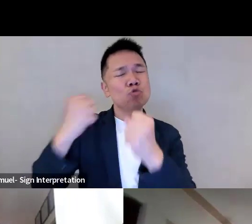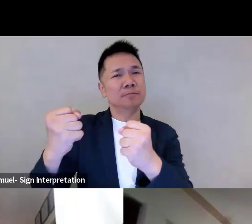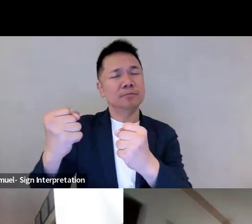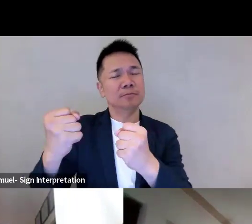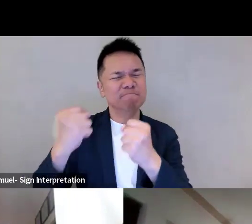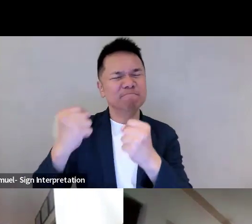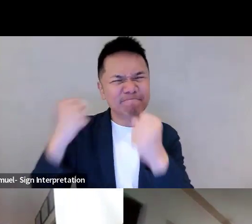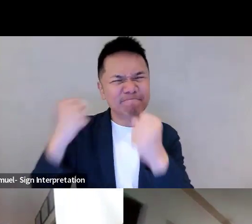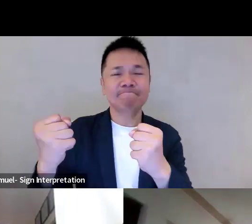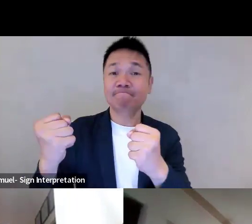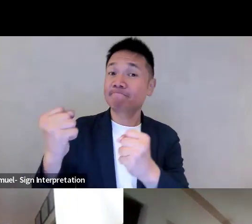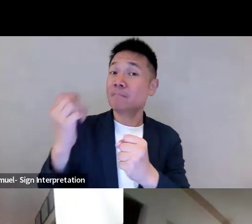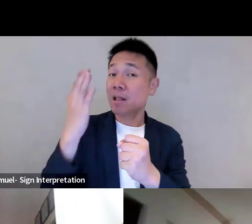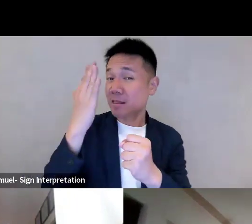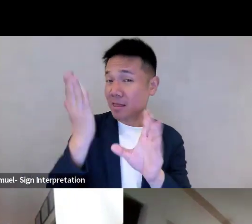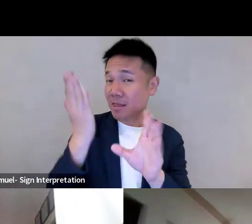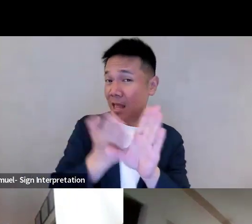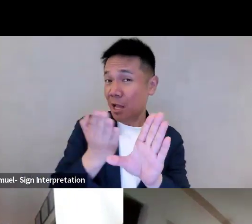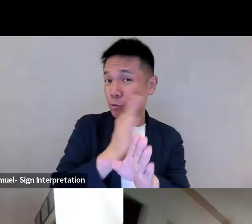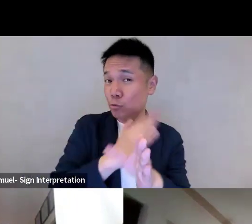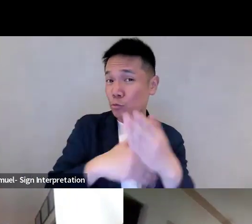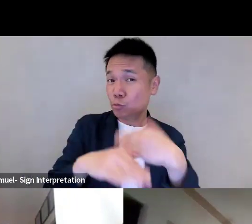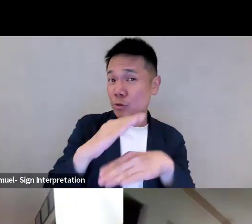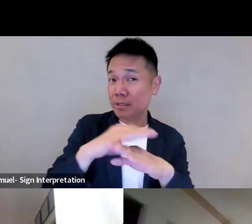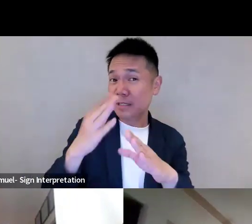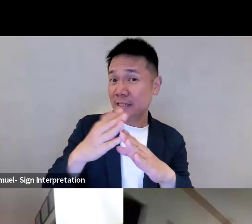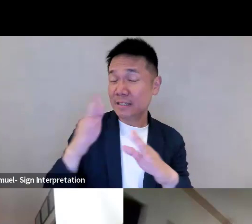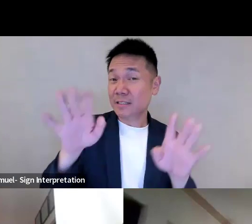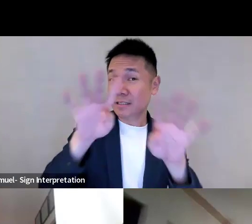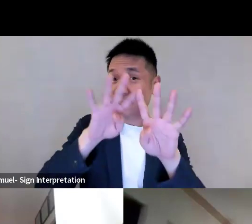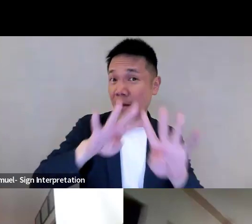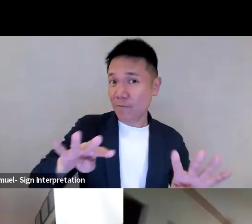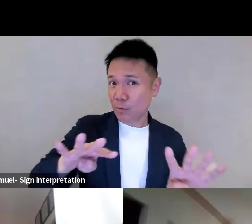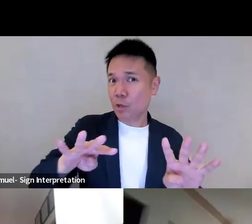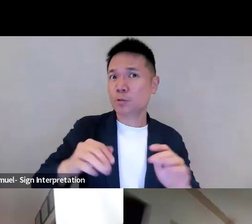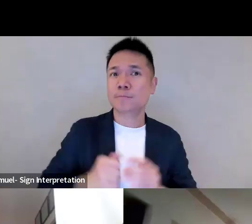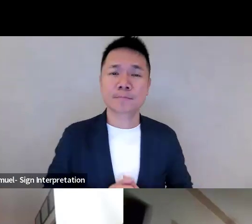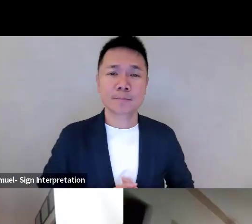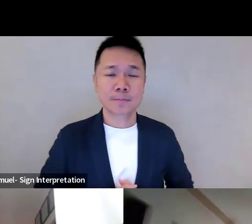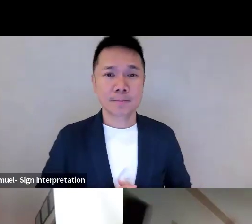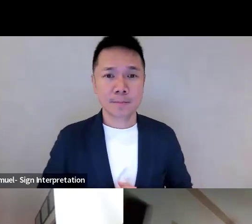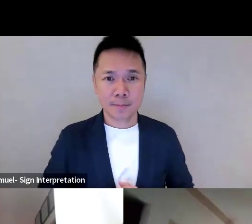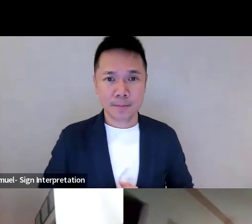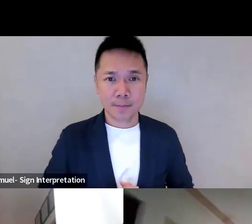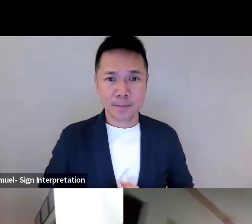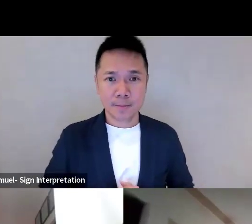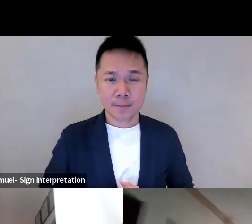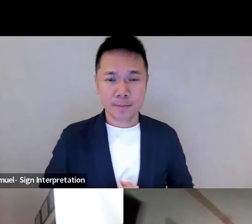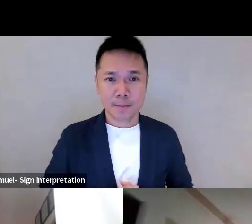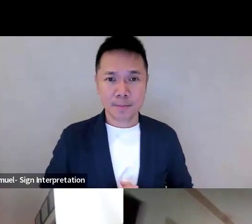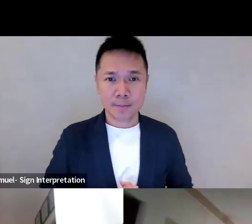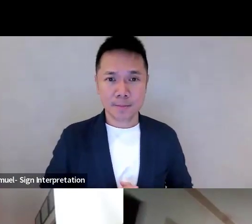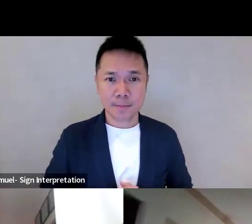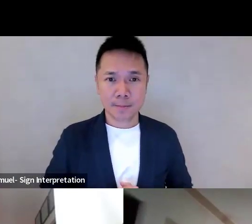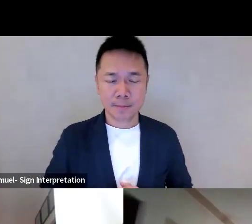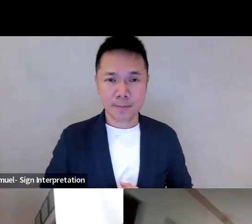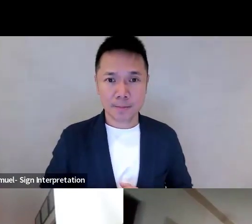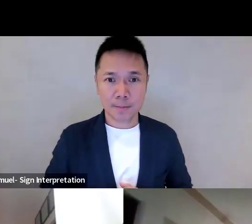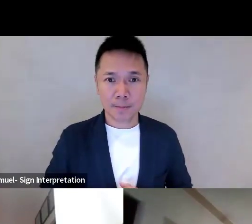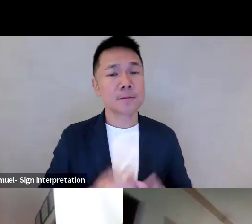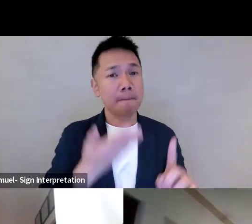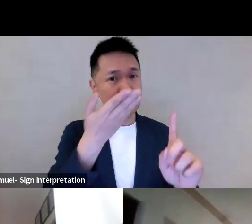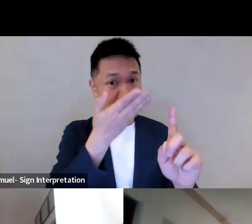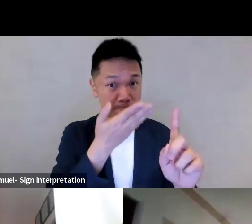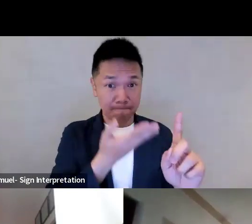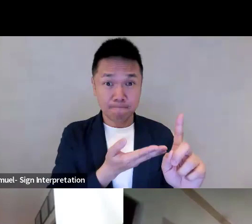天在这边。因为他是一个最在印尼呢，他是最